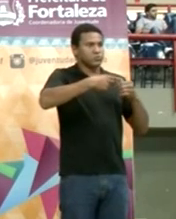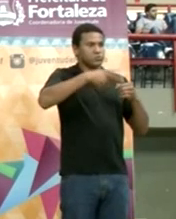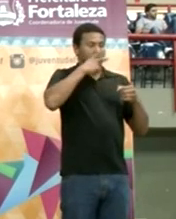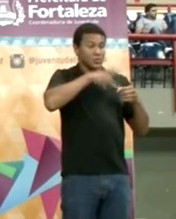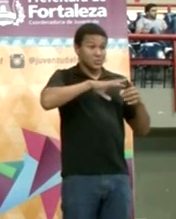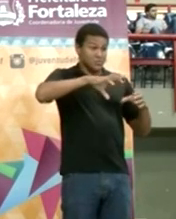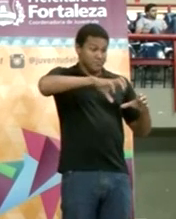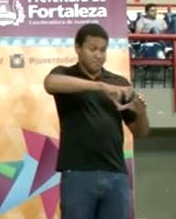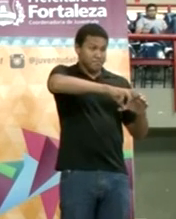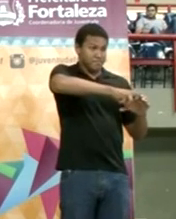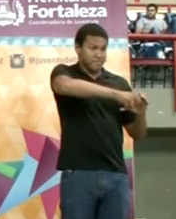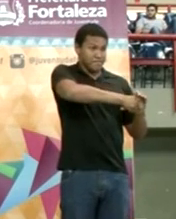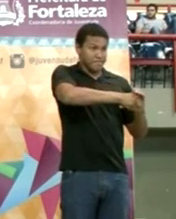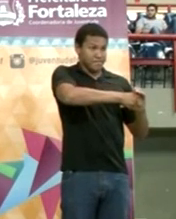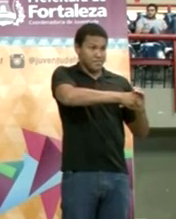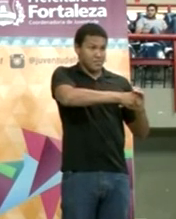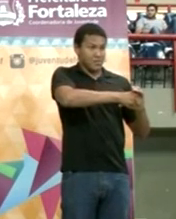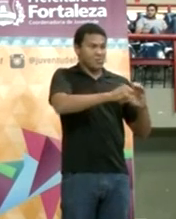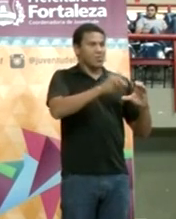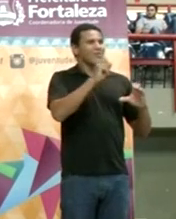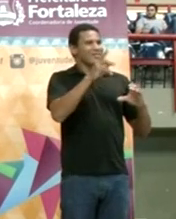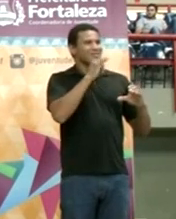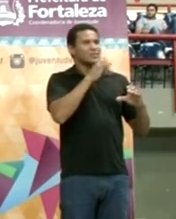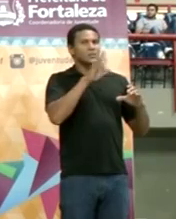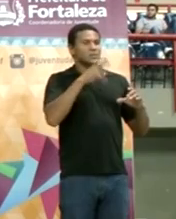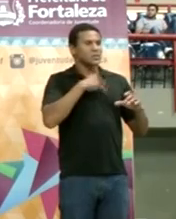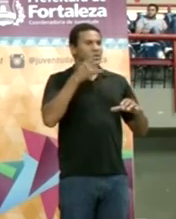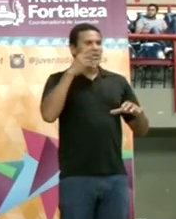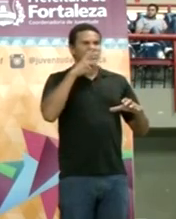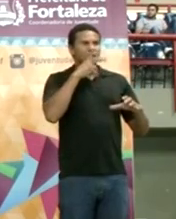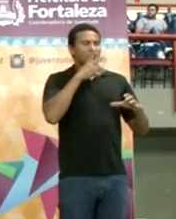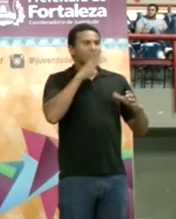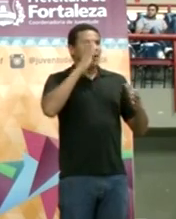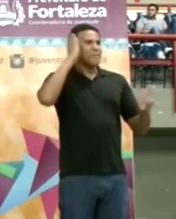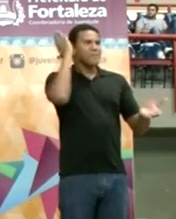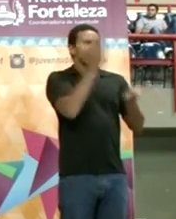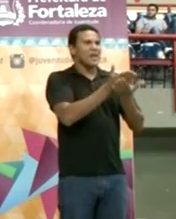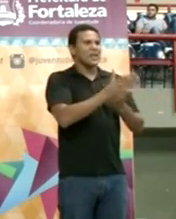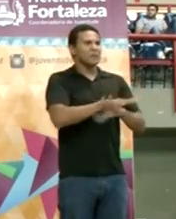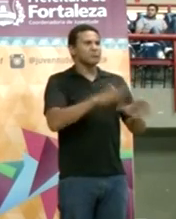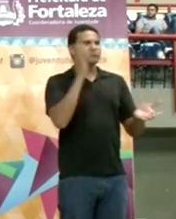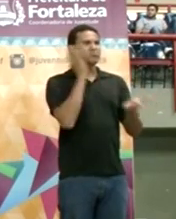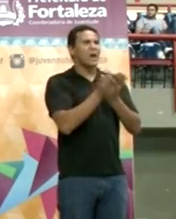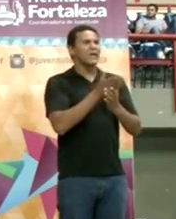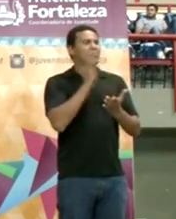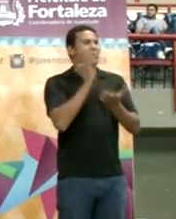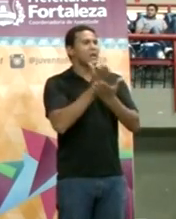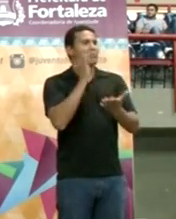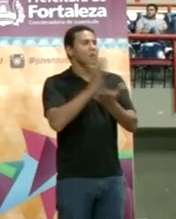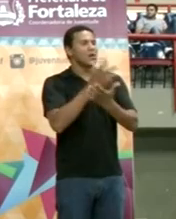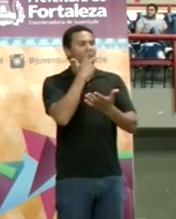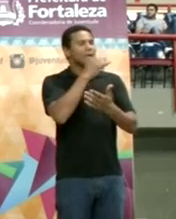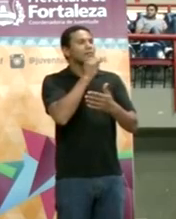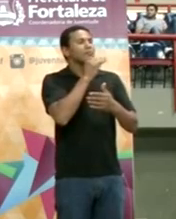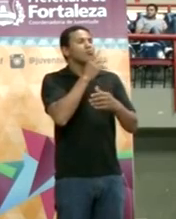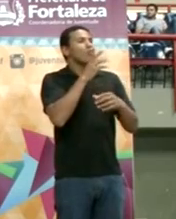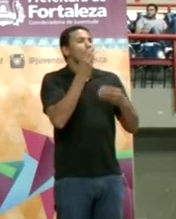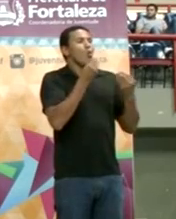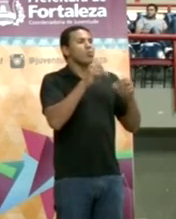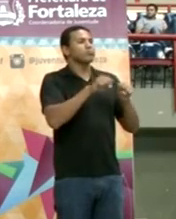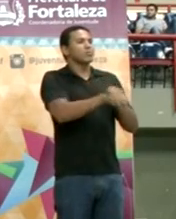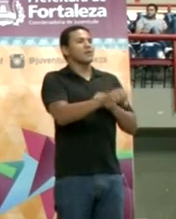núcleo. E se você mata o núcleo, quem morre? A célula. O vírus não aceita reféns. O vírus, ele afeta